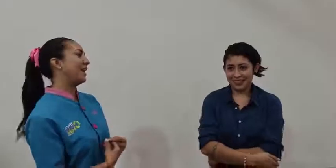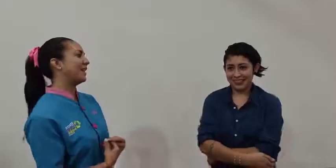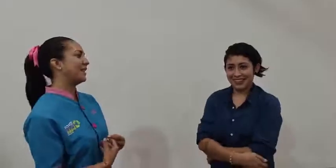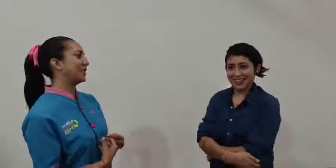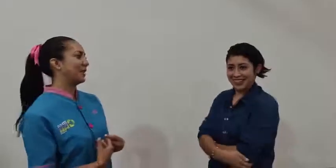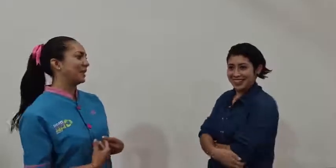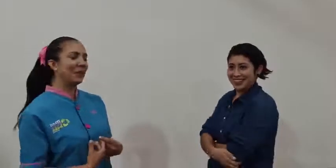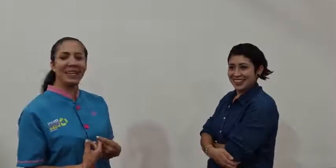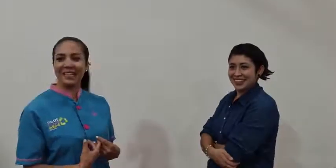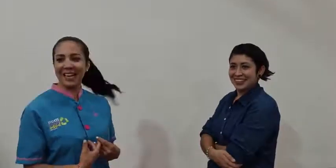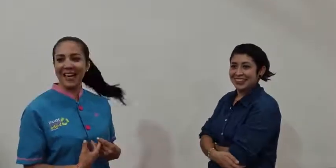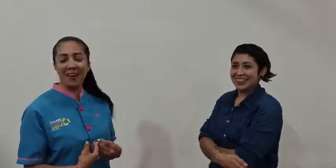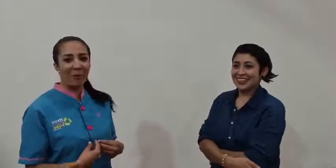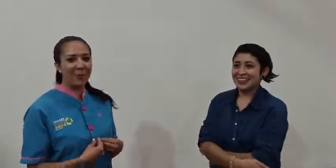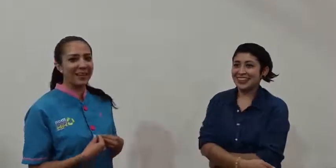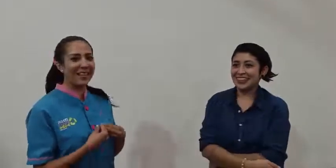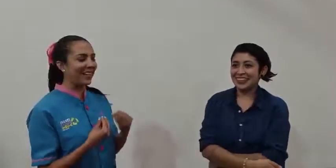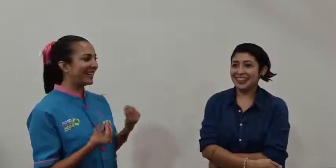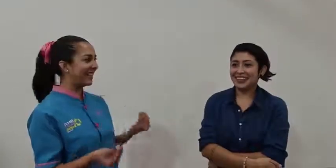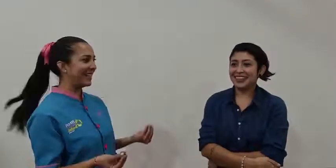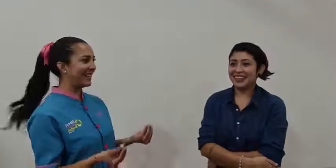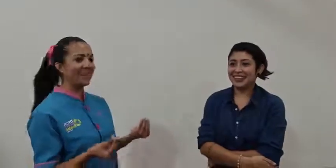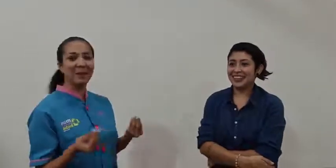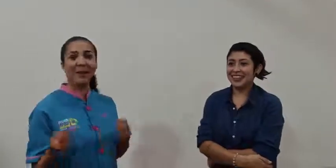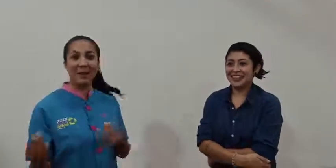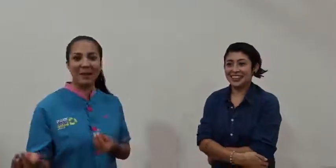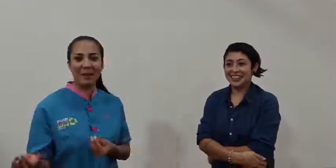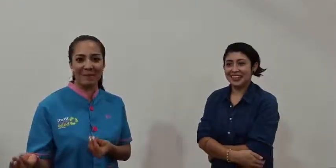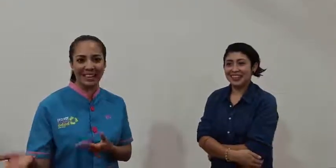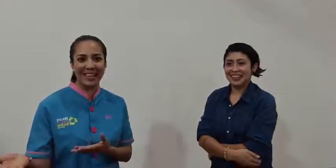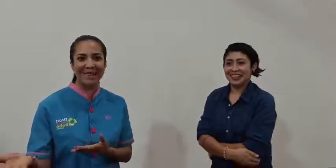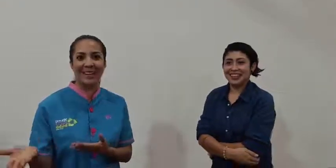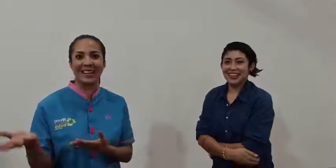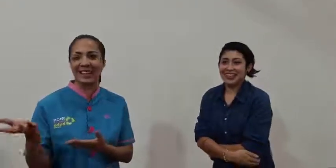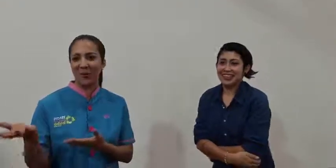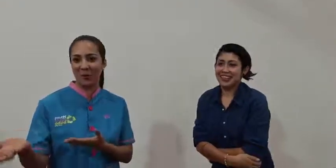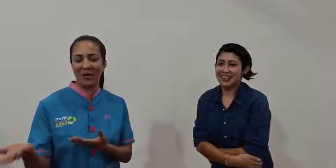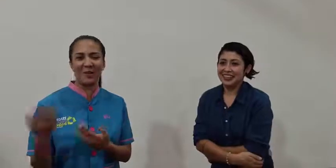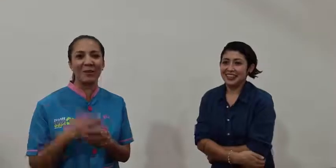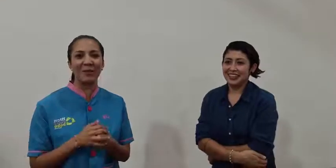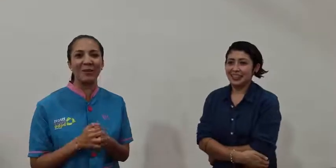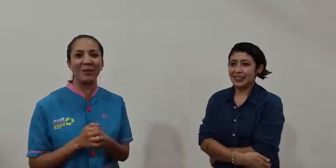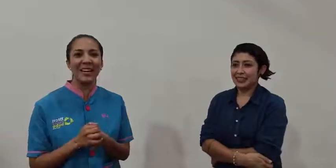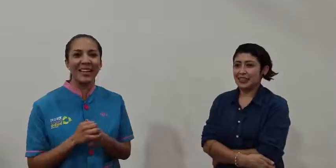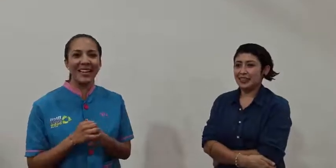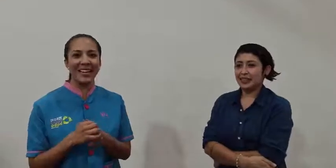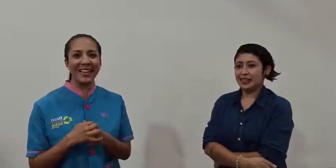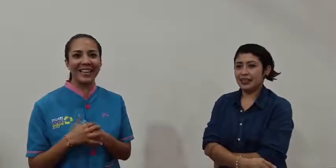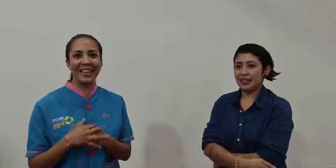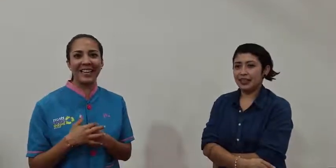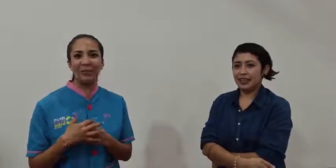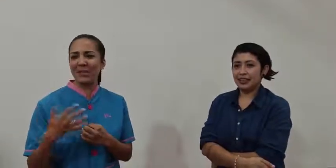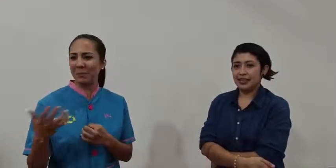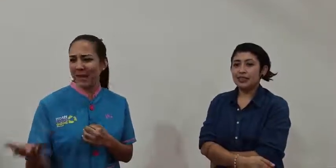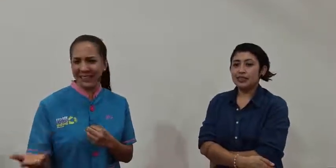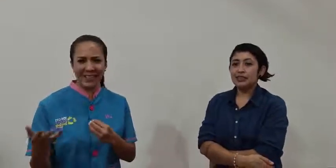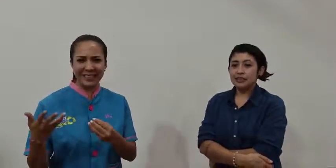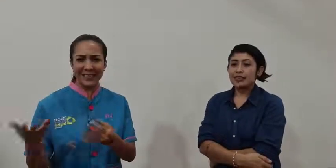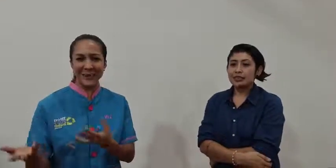a esta? Obviamente hay gente lindísima, ahorita me platicaban que se conocieron en unas prácticas, algo